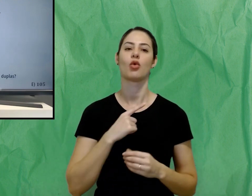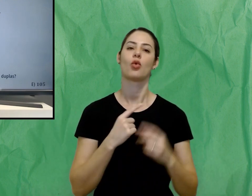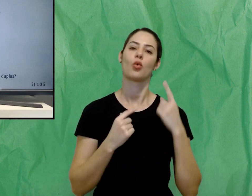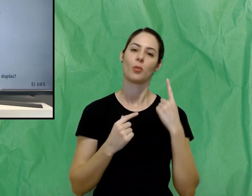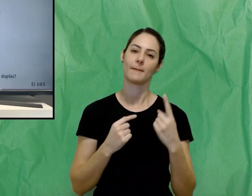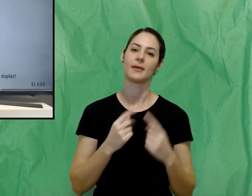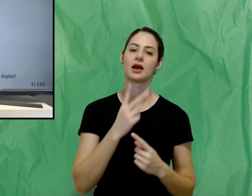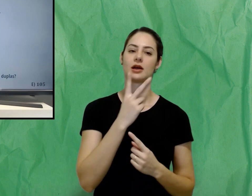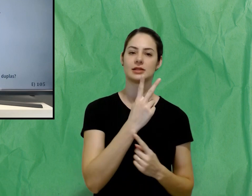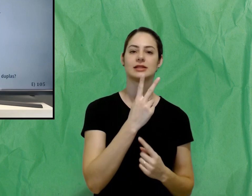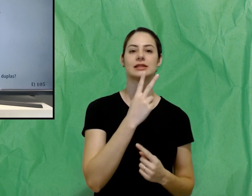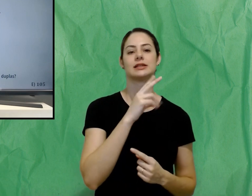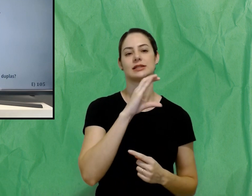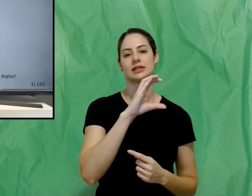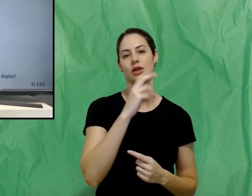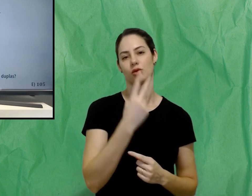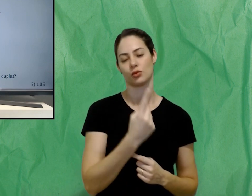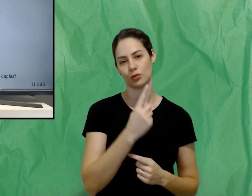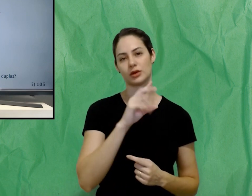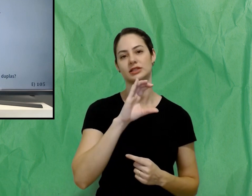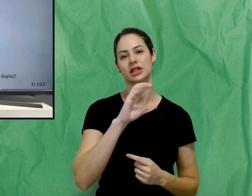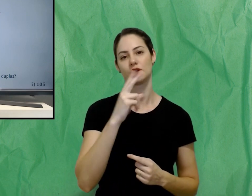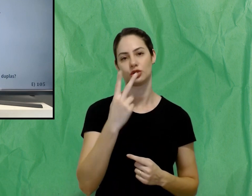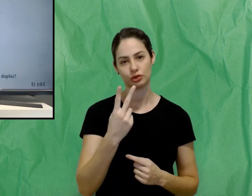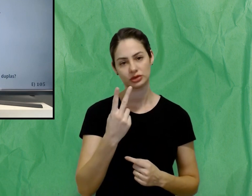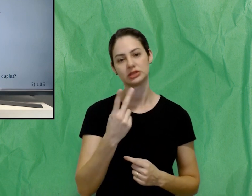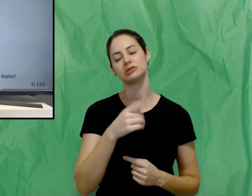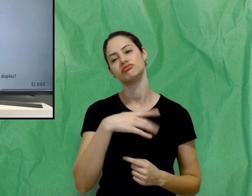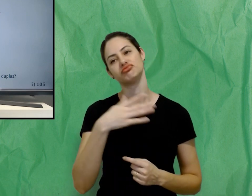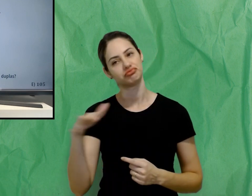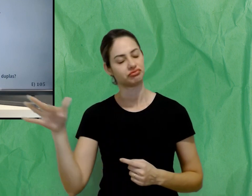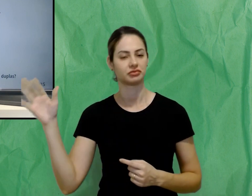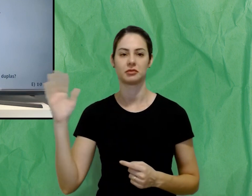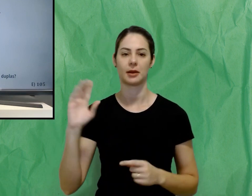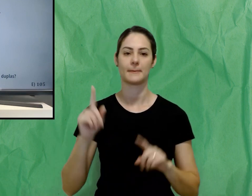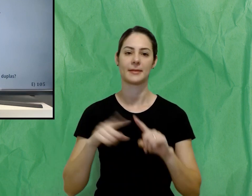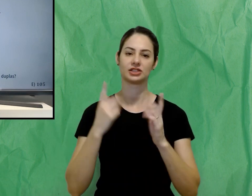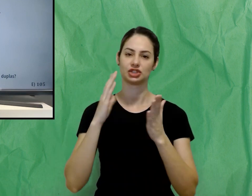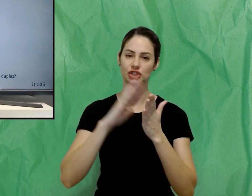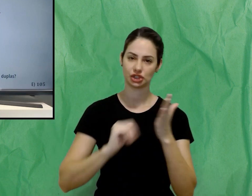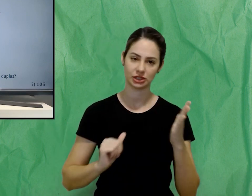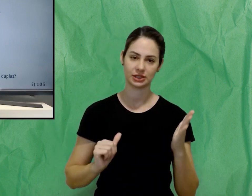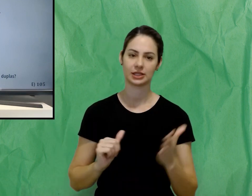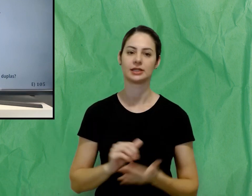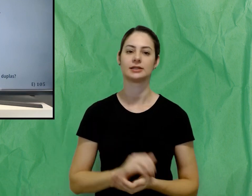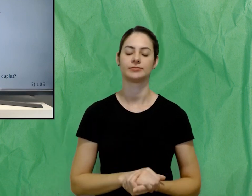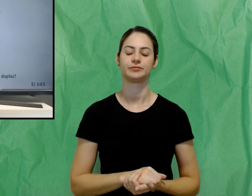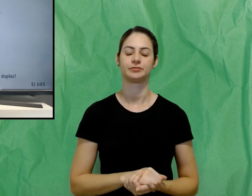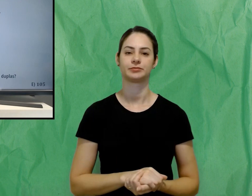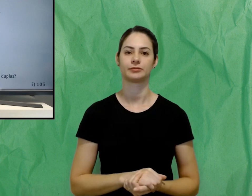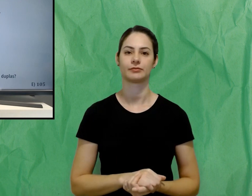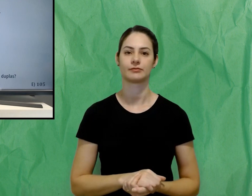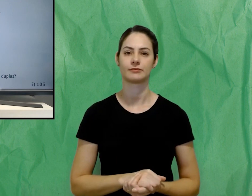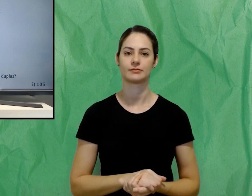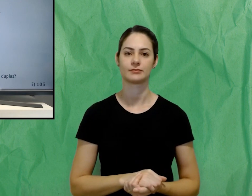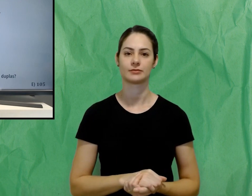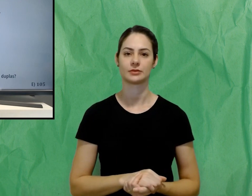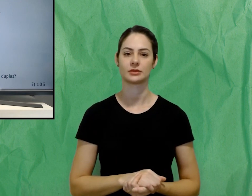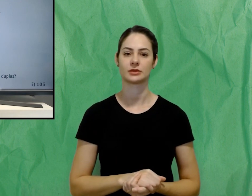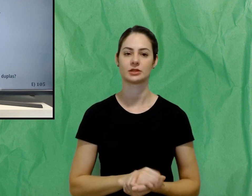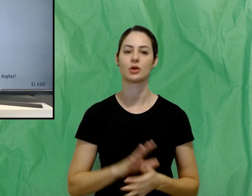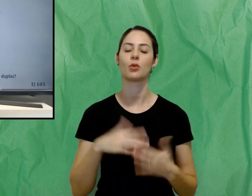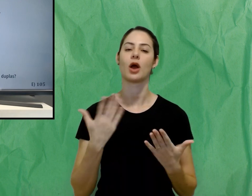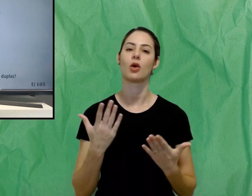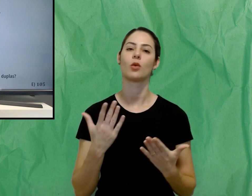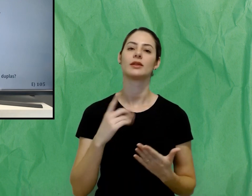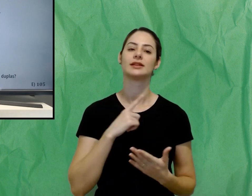com C2 com as outras 3 duplas, mas aí a gente vai retirar as configurações que duplas C1